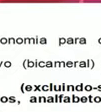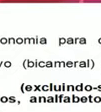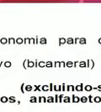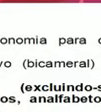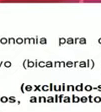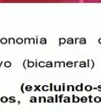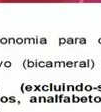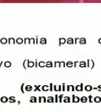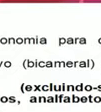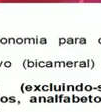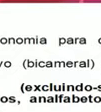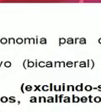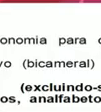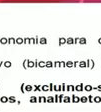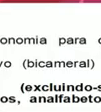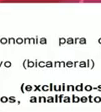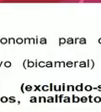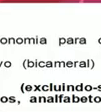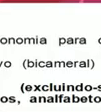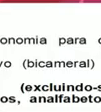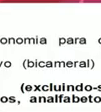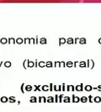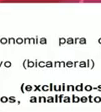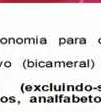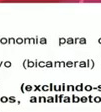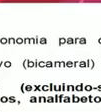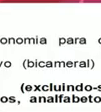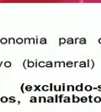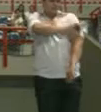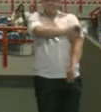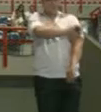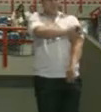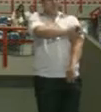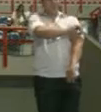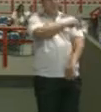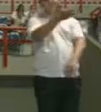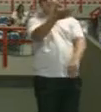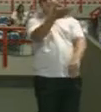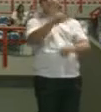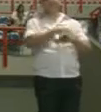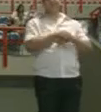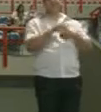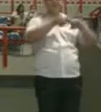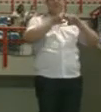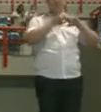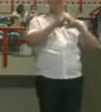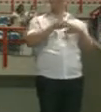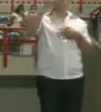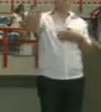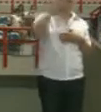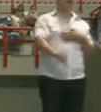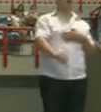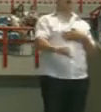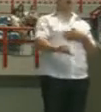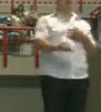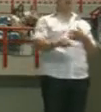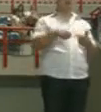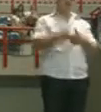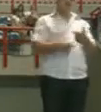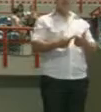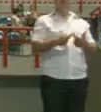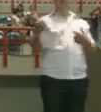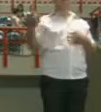cara, principalmente no quesito analfabetos. E como piorar mais ainda?